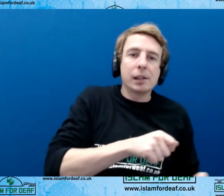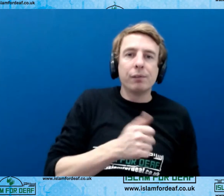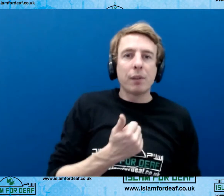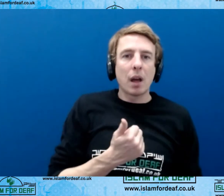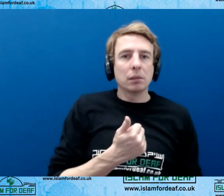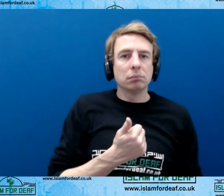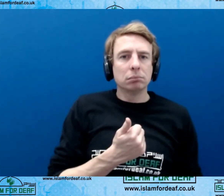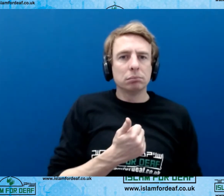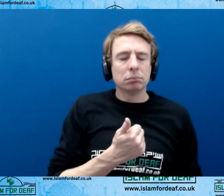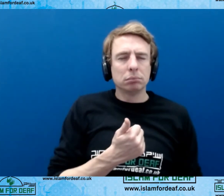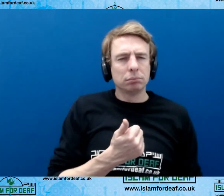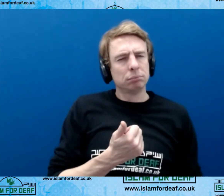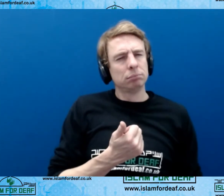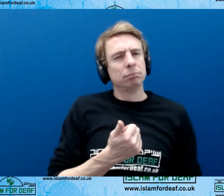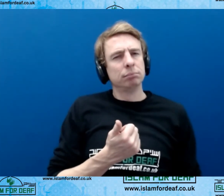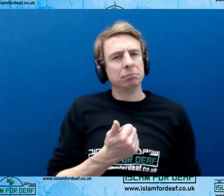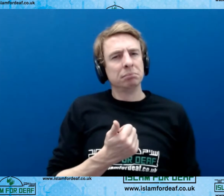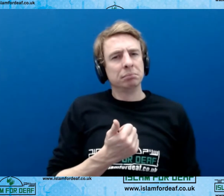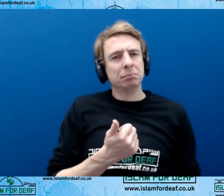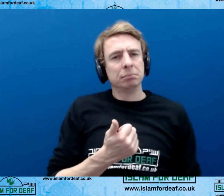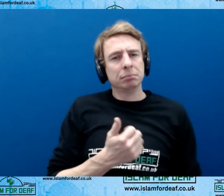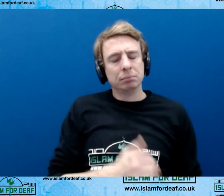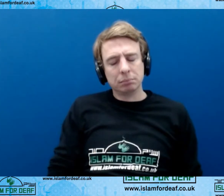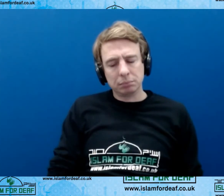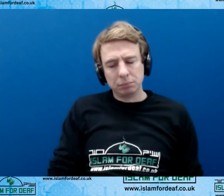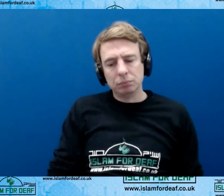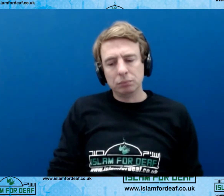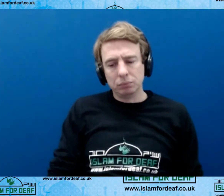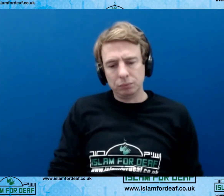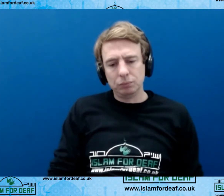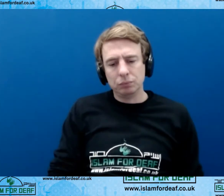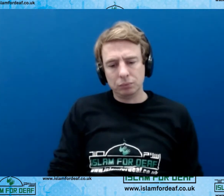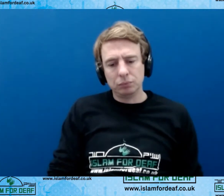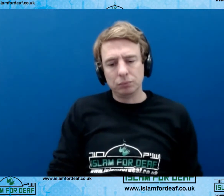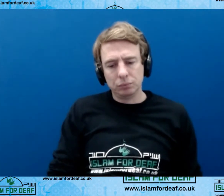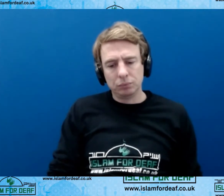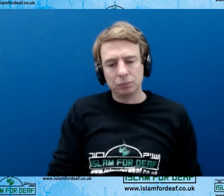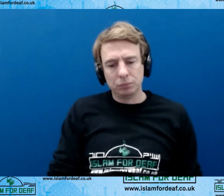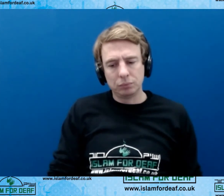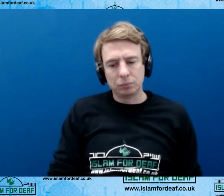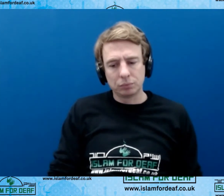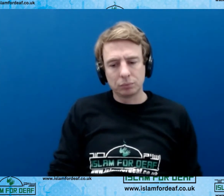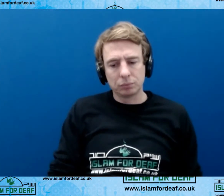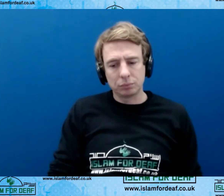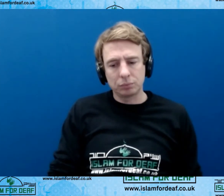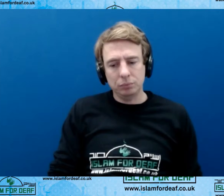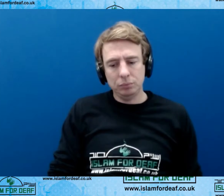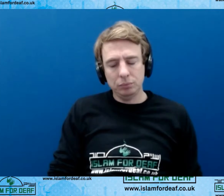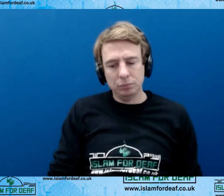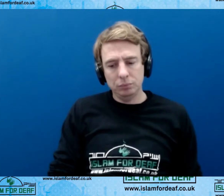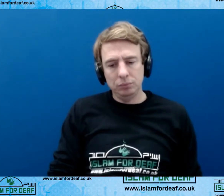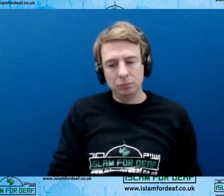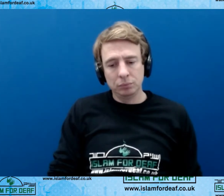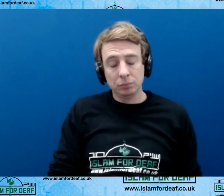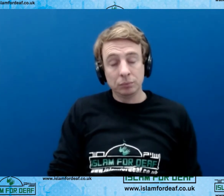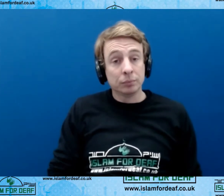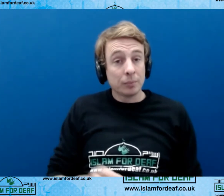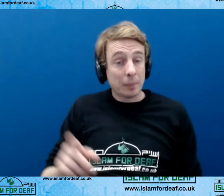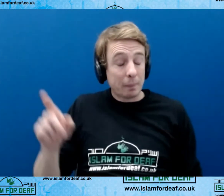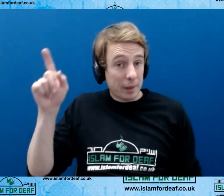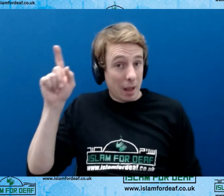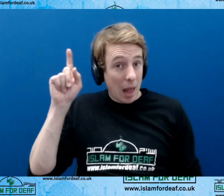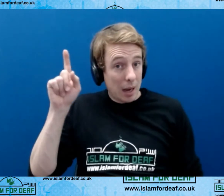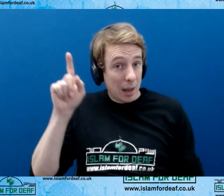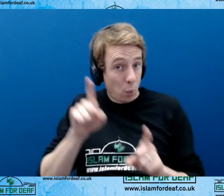من الطير متتابعة. أبابيل يعني متتابعة. And Allah the Most High sent against them birds in